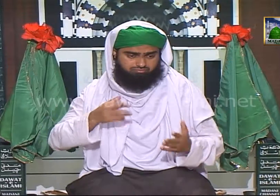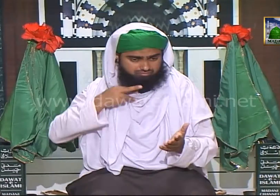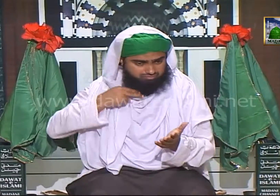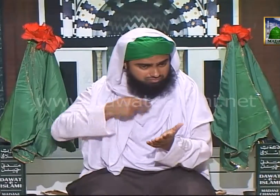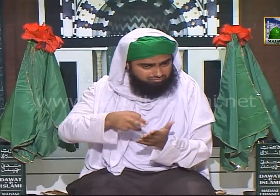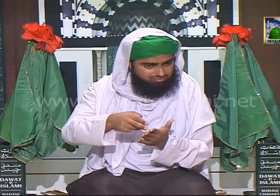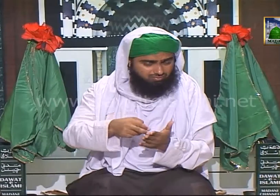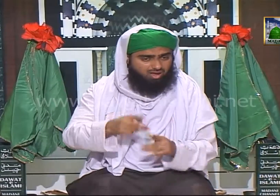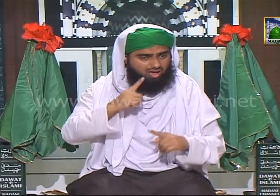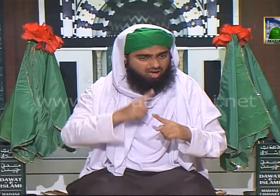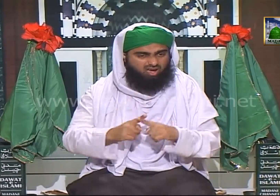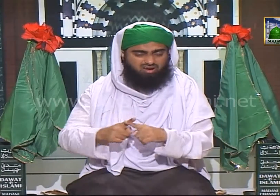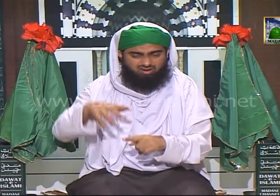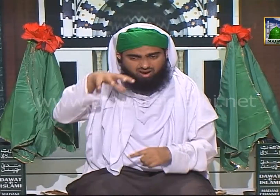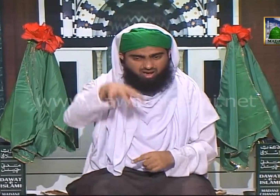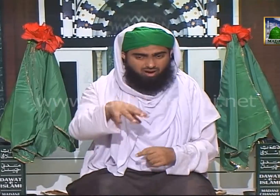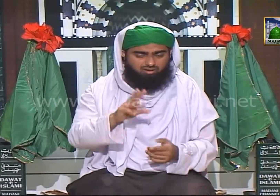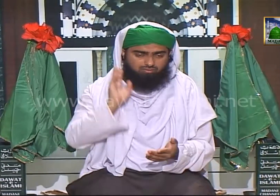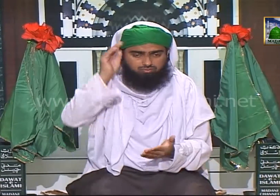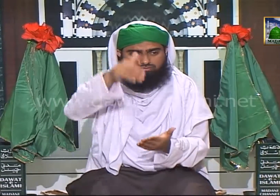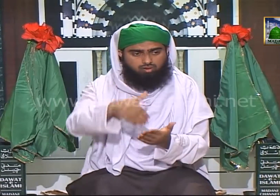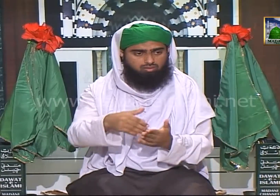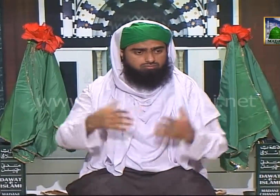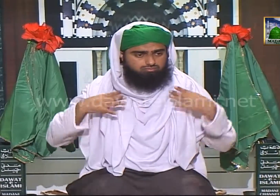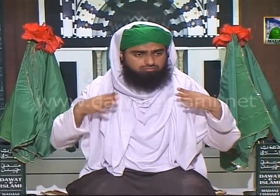پر، اس کے گناہ ایسے جھڑتے ہیں جیسے درخت کے پتے جھڑتے ہیں.